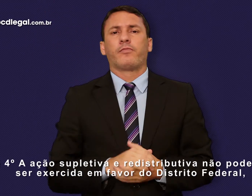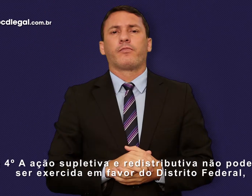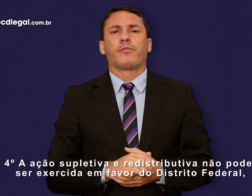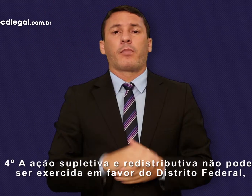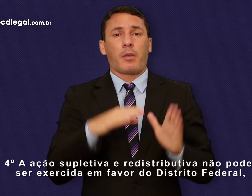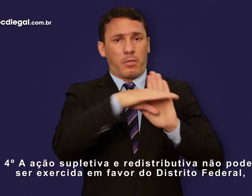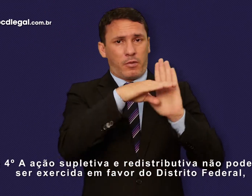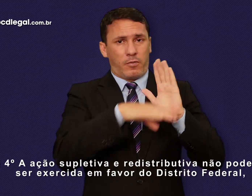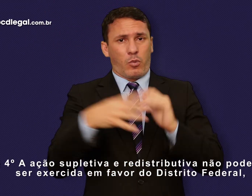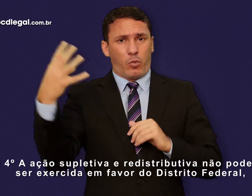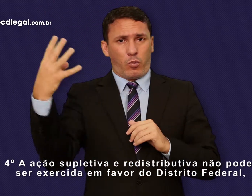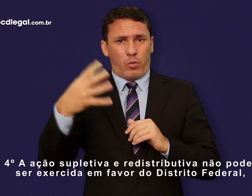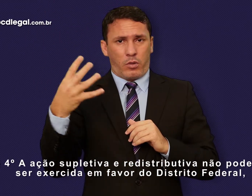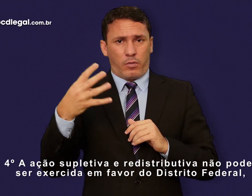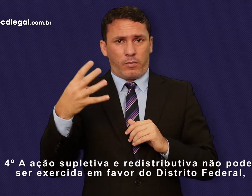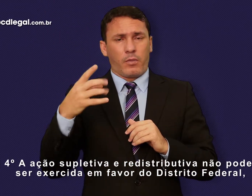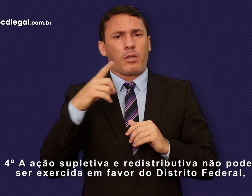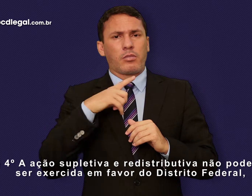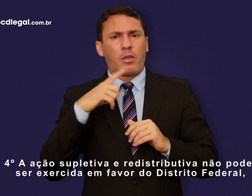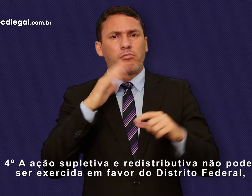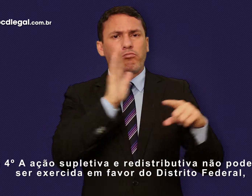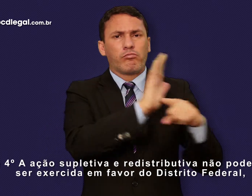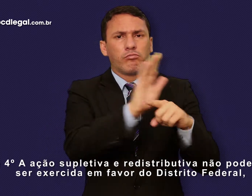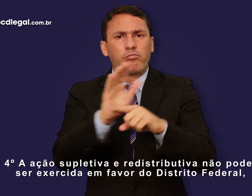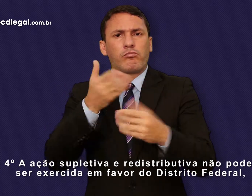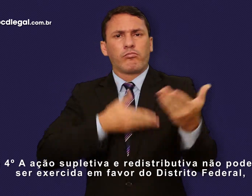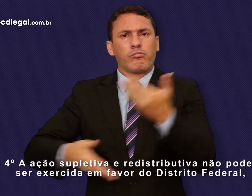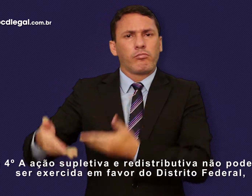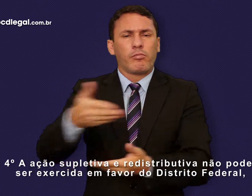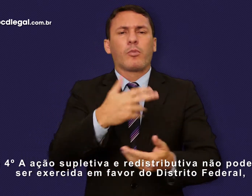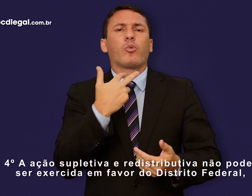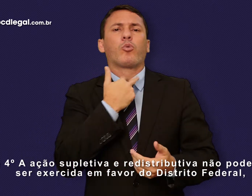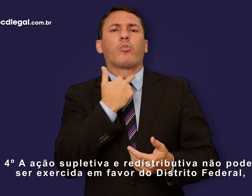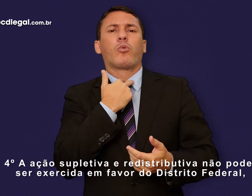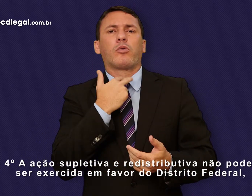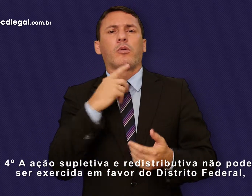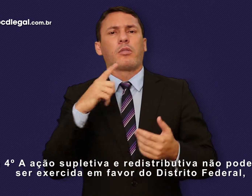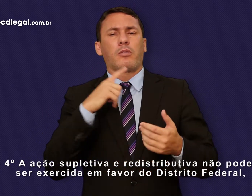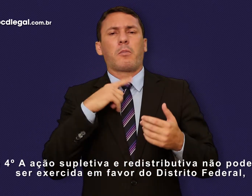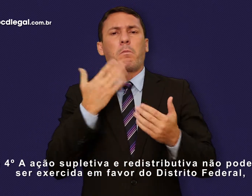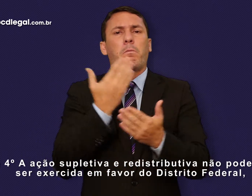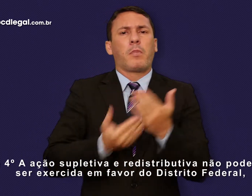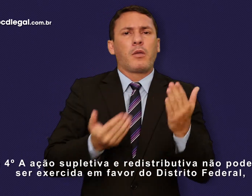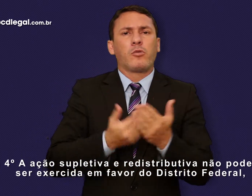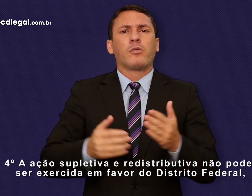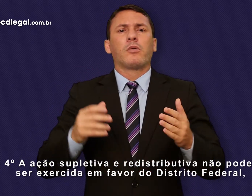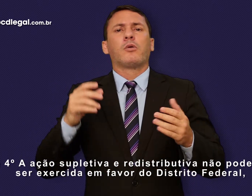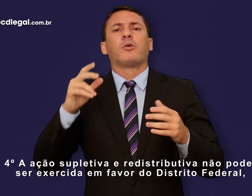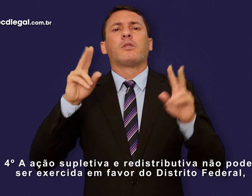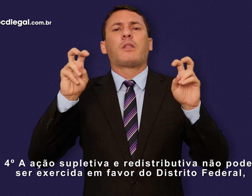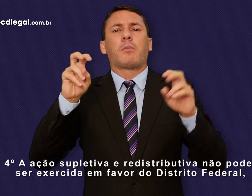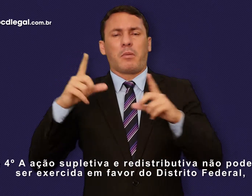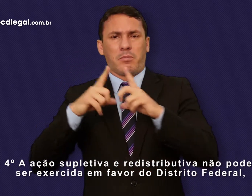Parágrafo 4º. A ação supletiva e redistributiva não poderá ser exercida em favor do Distrito Federal,